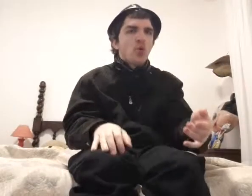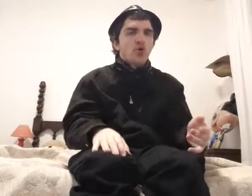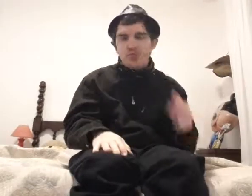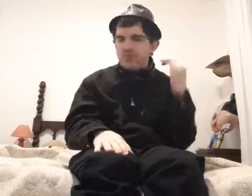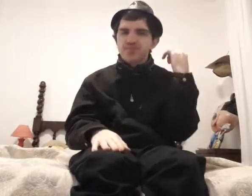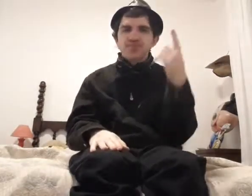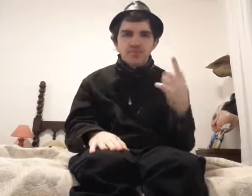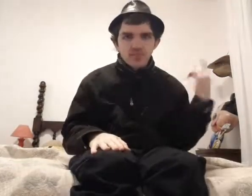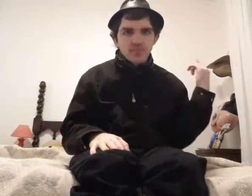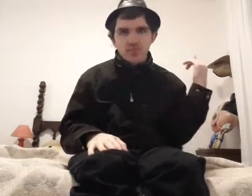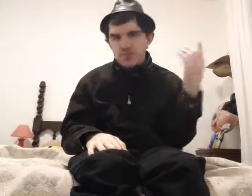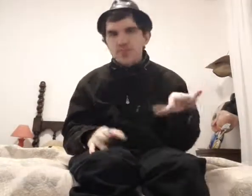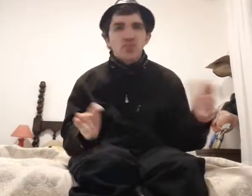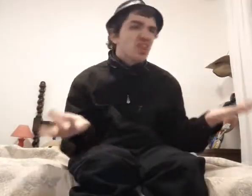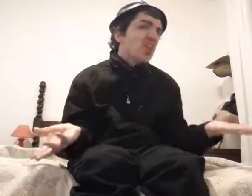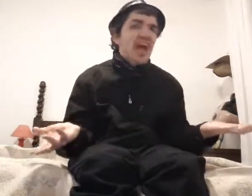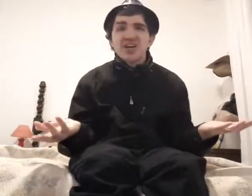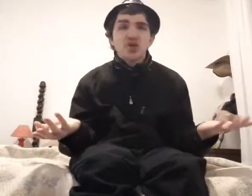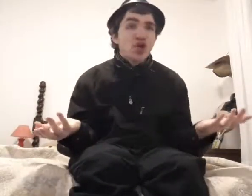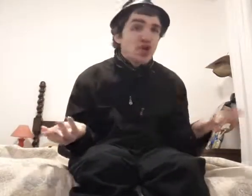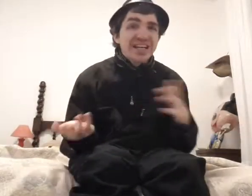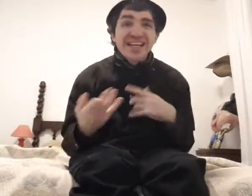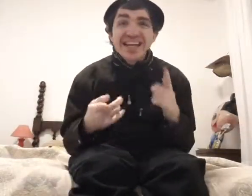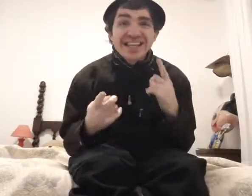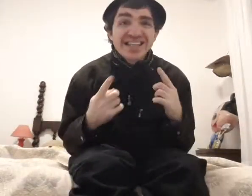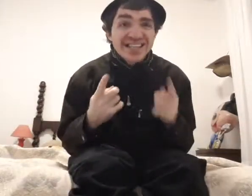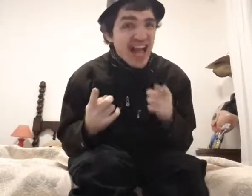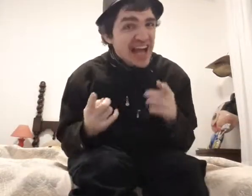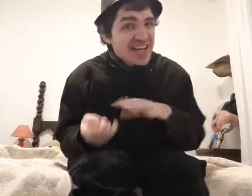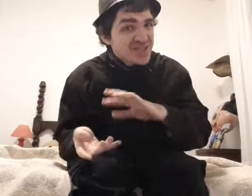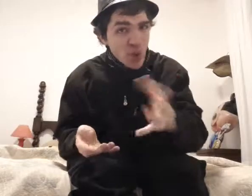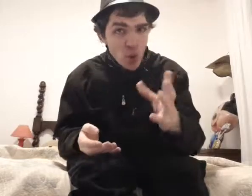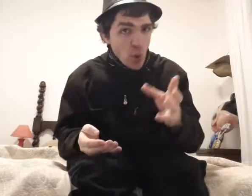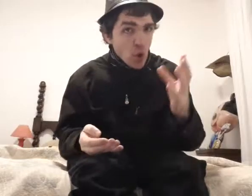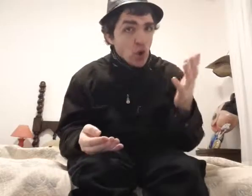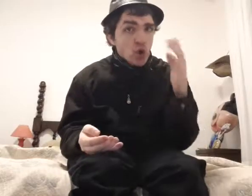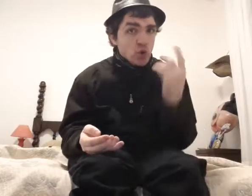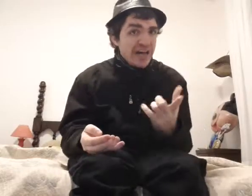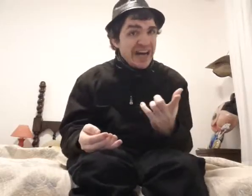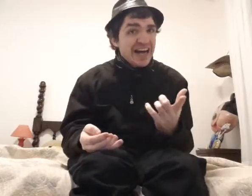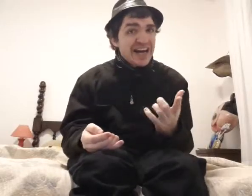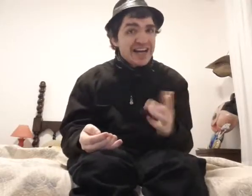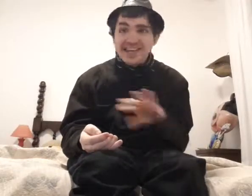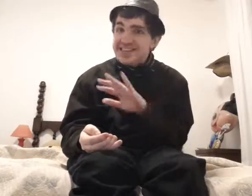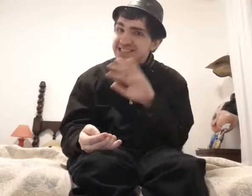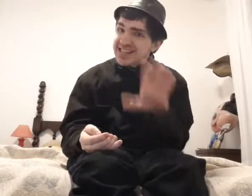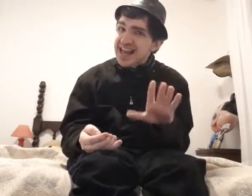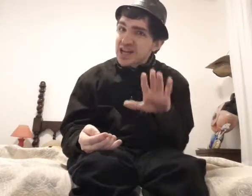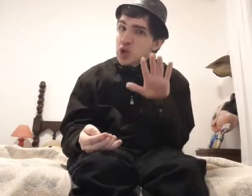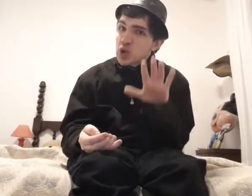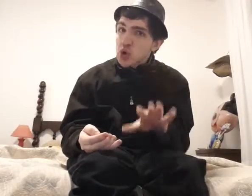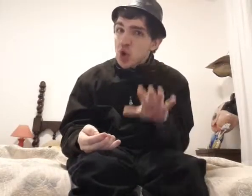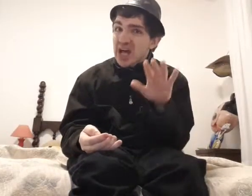Est-ce que les tiens seront noirs Ce serait